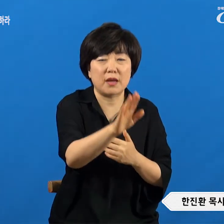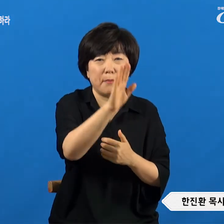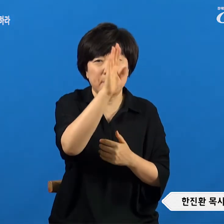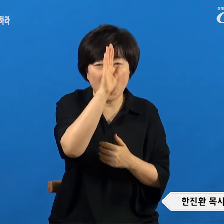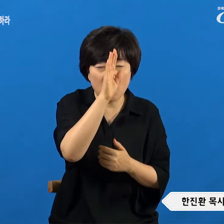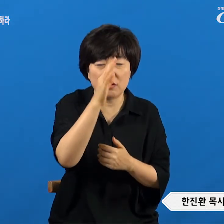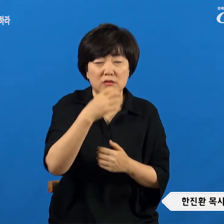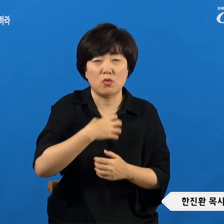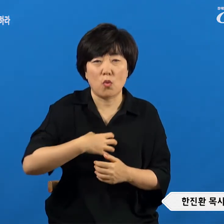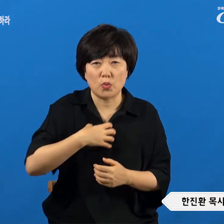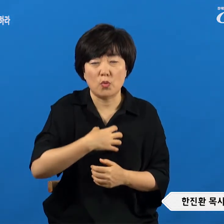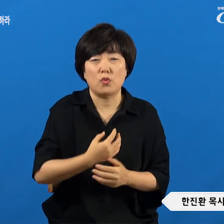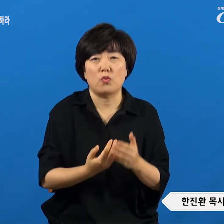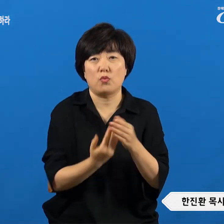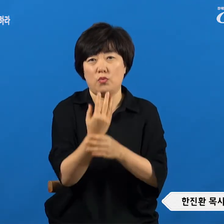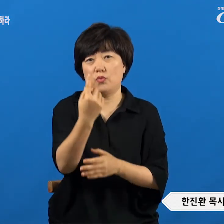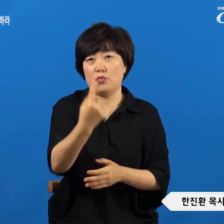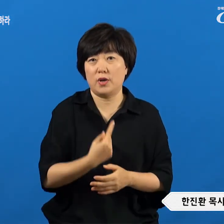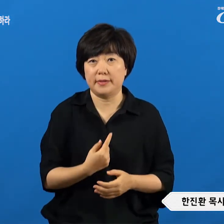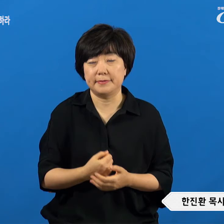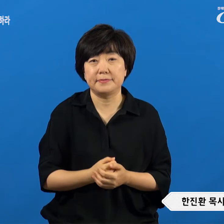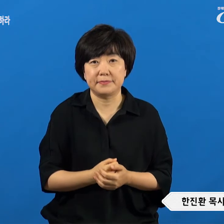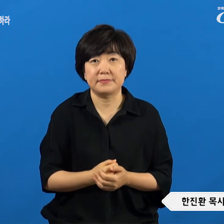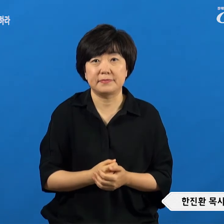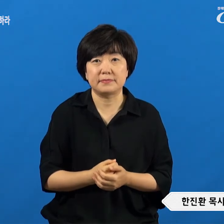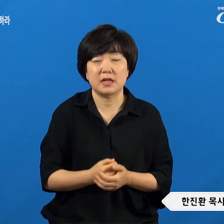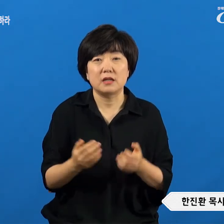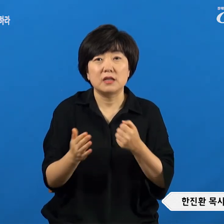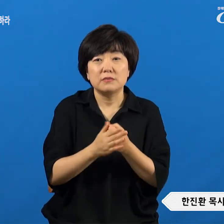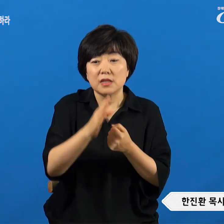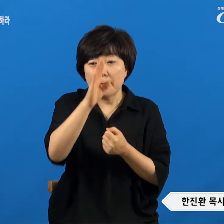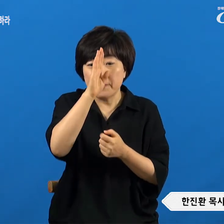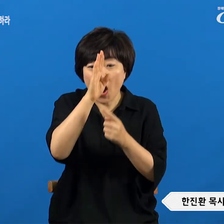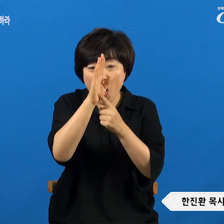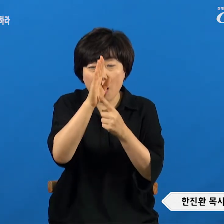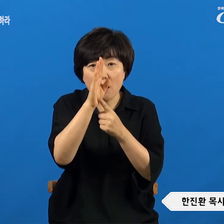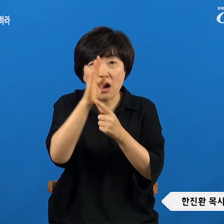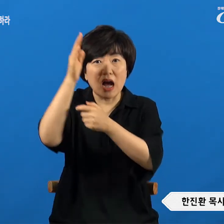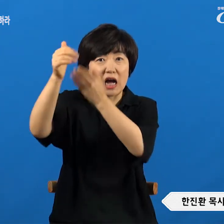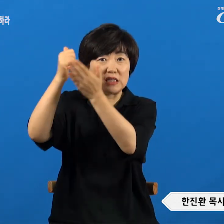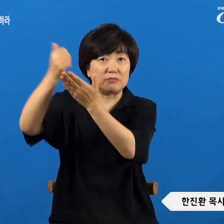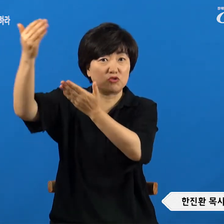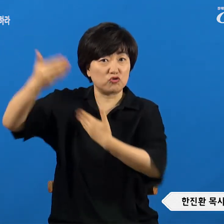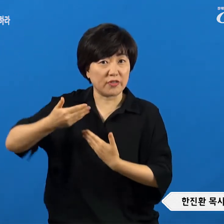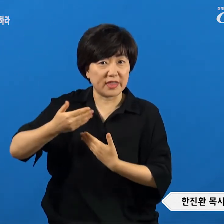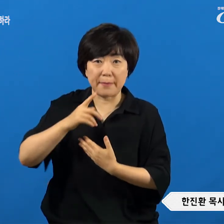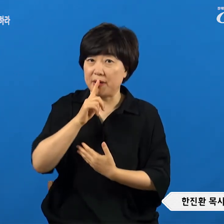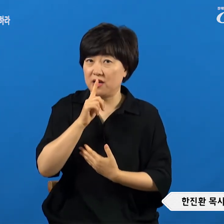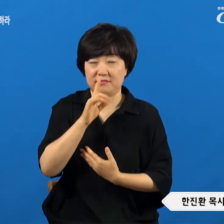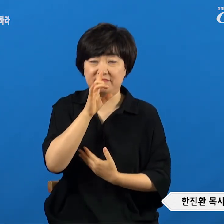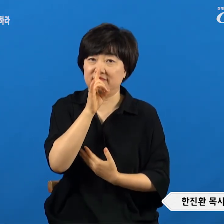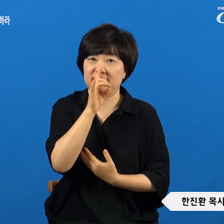오고 그렇게 된 것이죠. 그래서 병을 하나님이 주셨다, 그러면 안 됩니다.